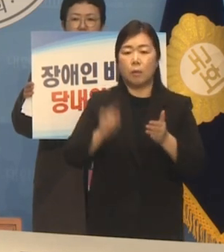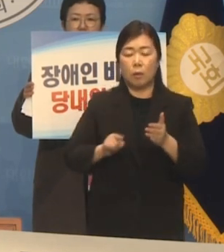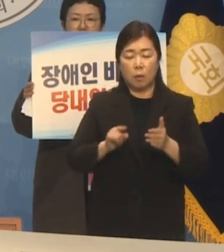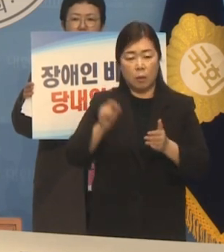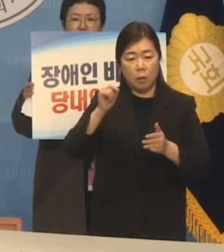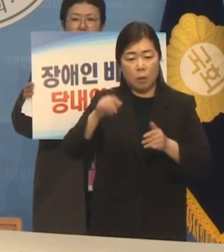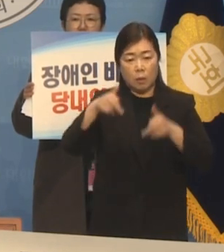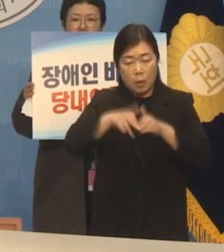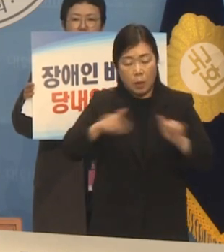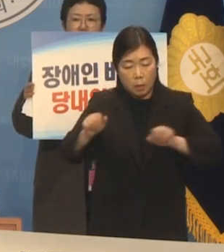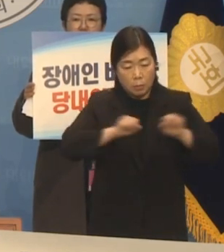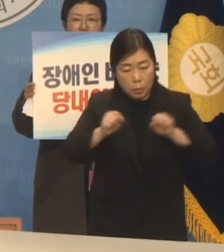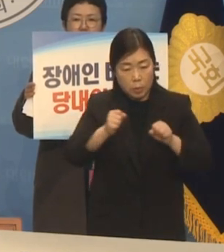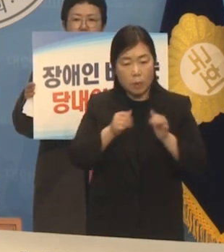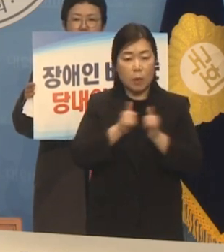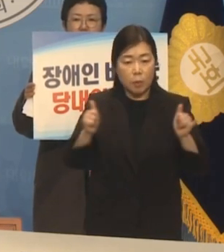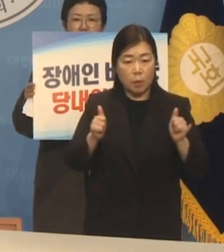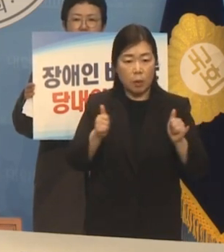더불어민주당의